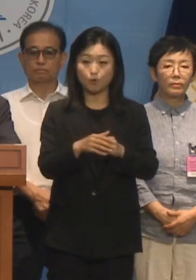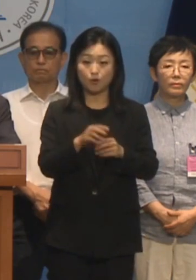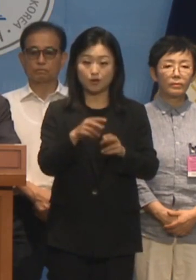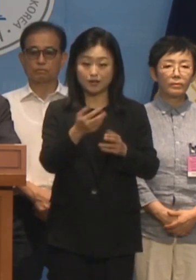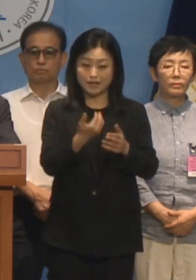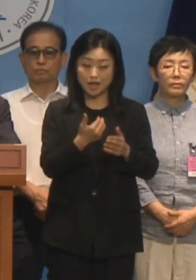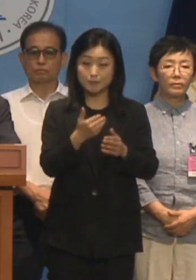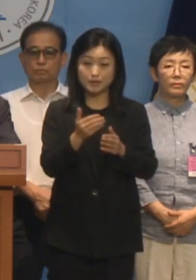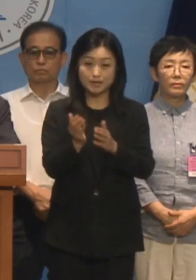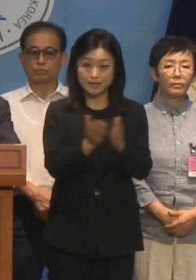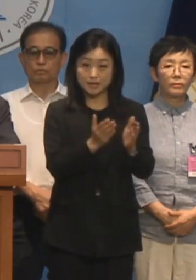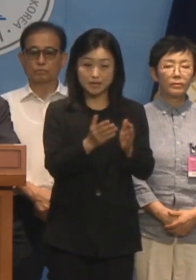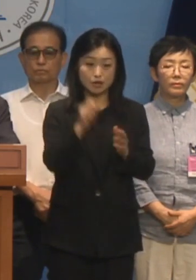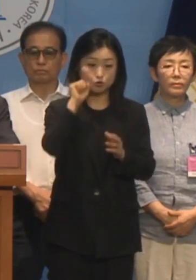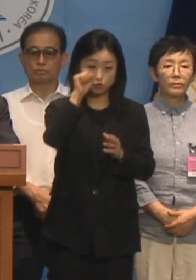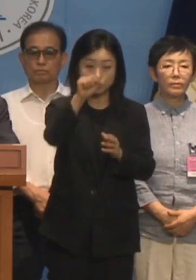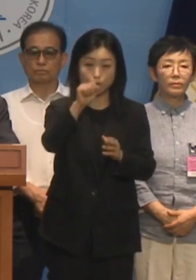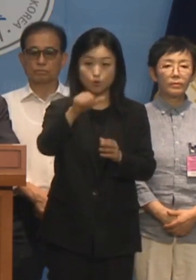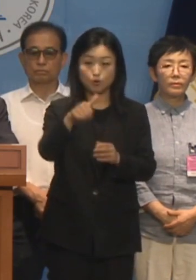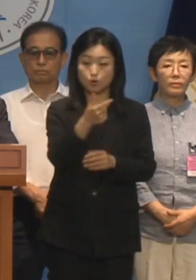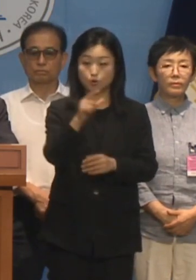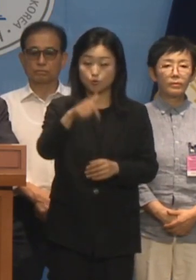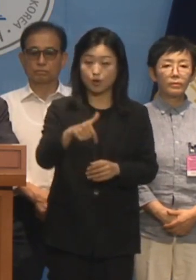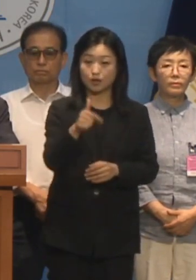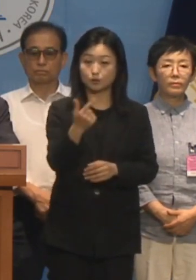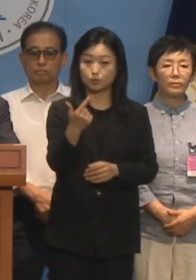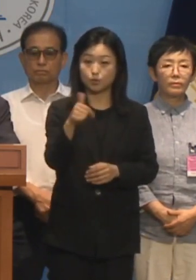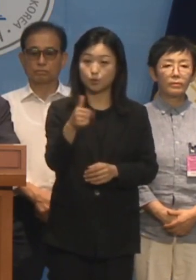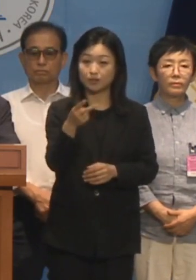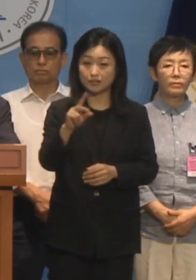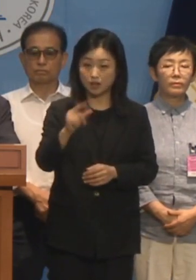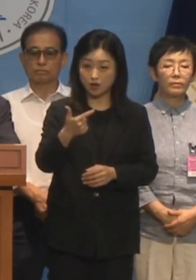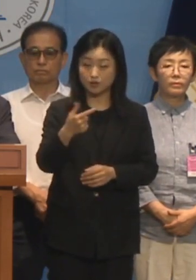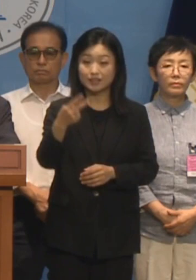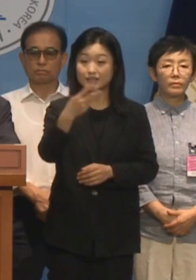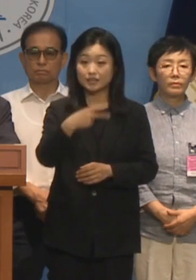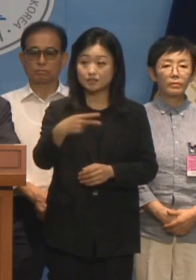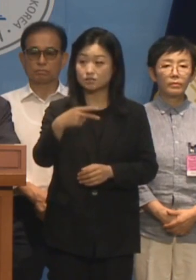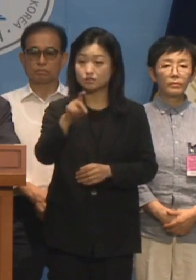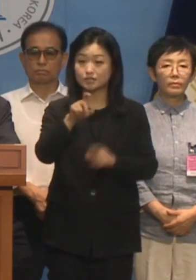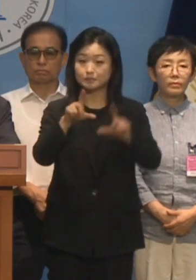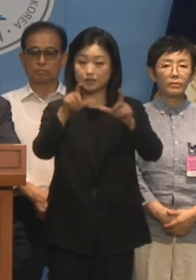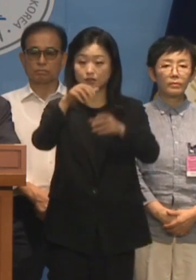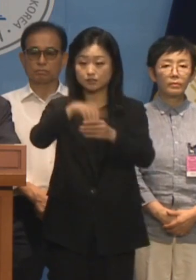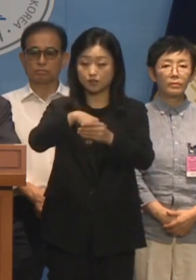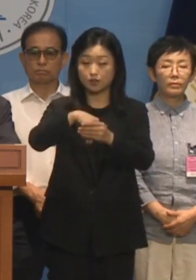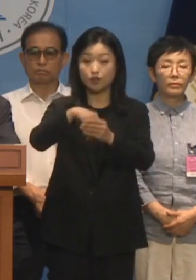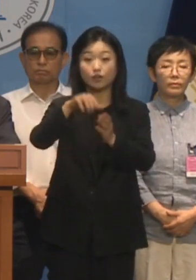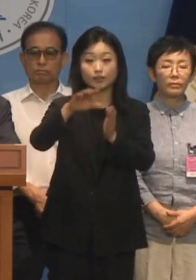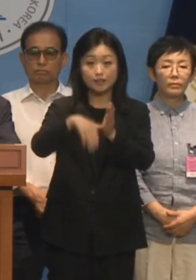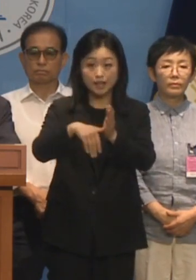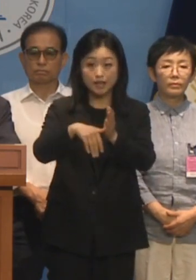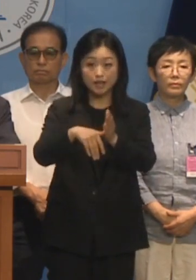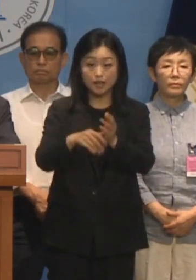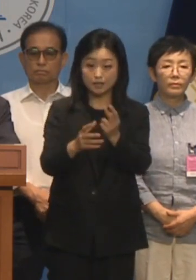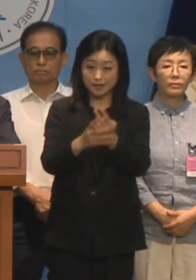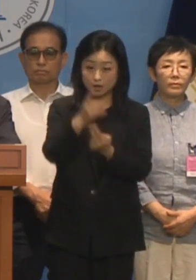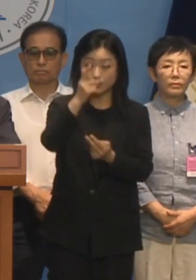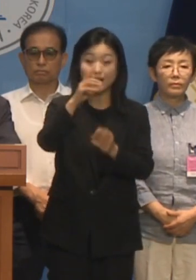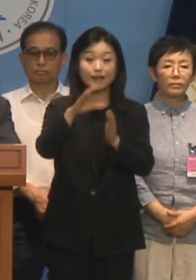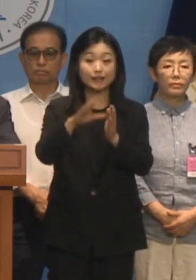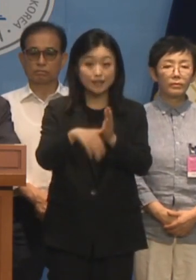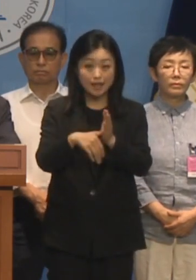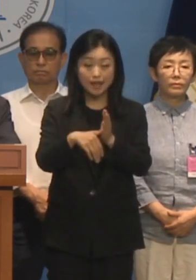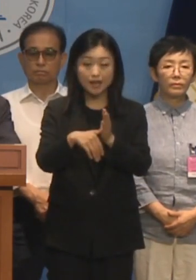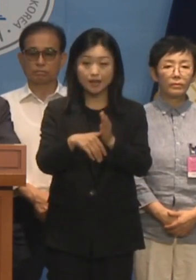않겠습니까? 광노현 출마자는 2010년 서울시 교육감 선거 당시 후보 단일화 과정에서